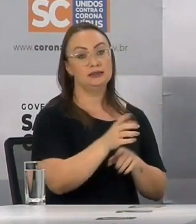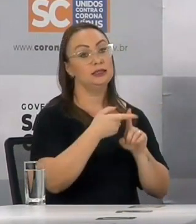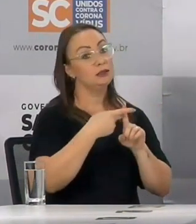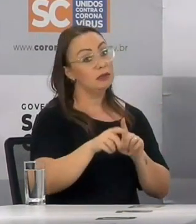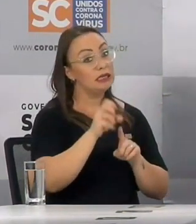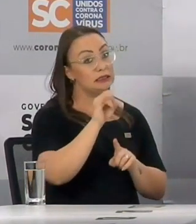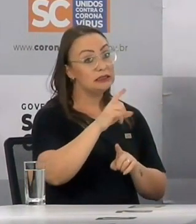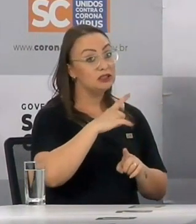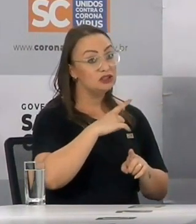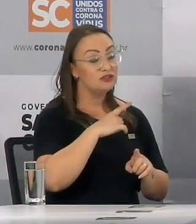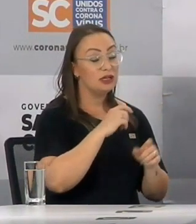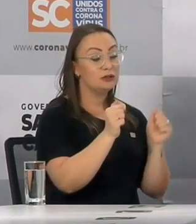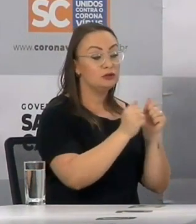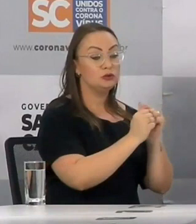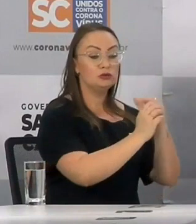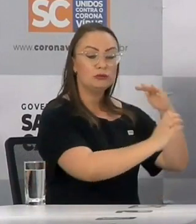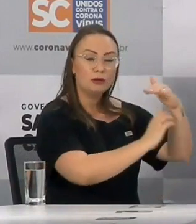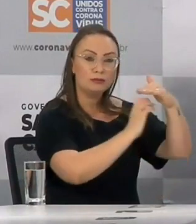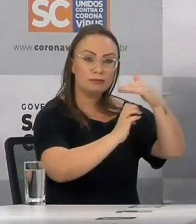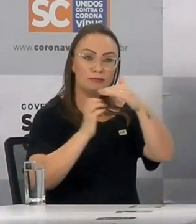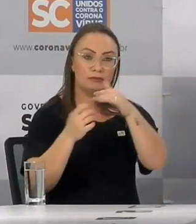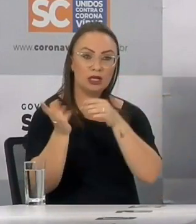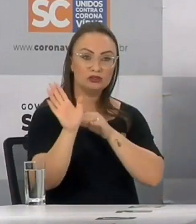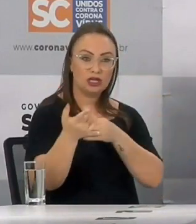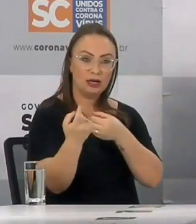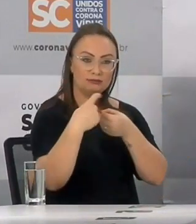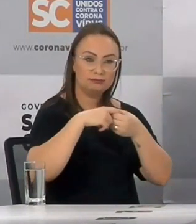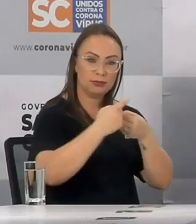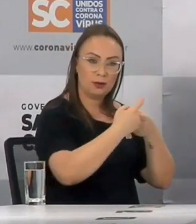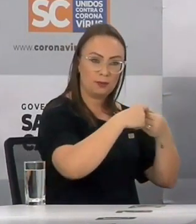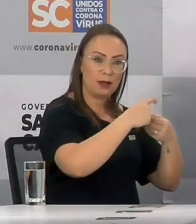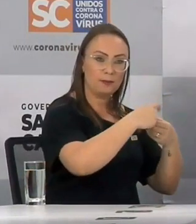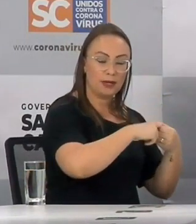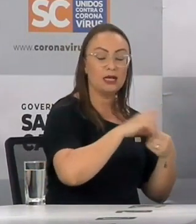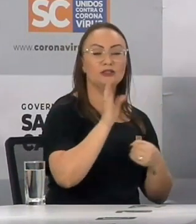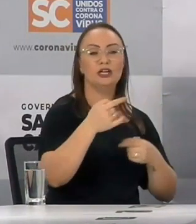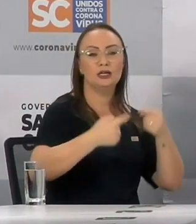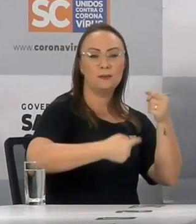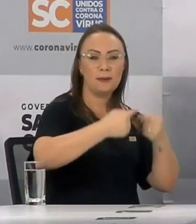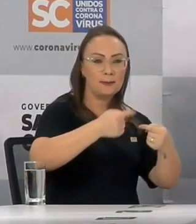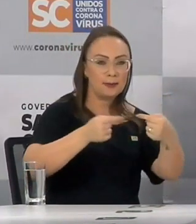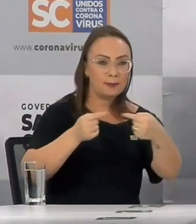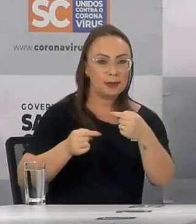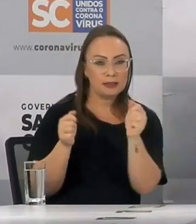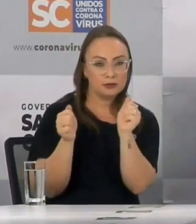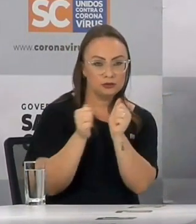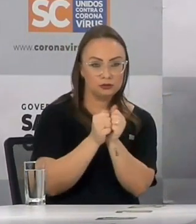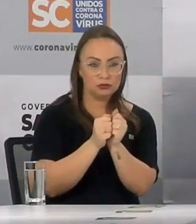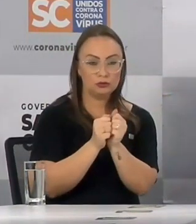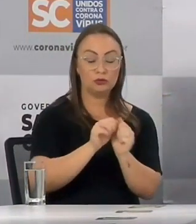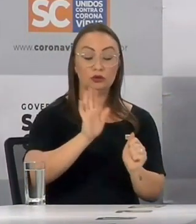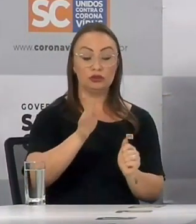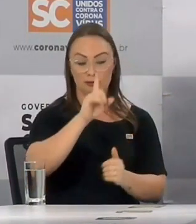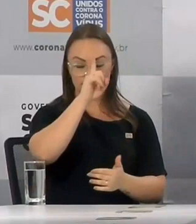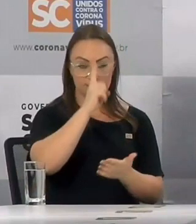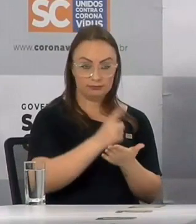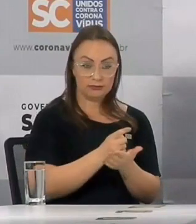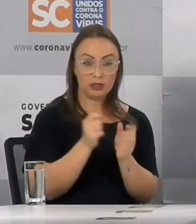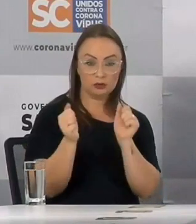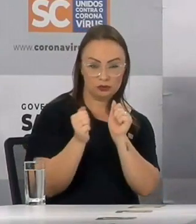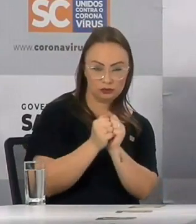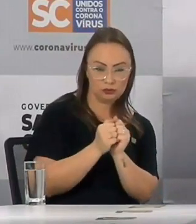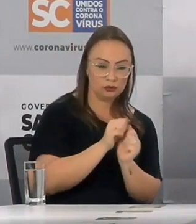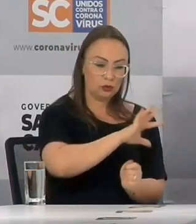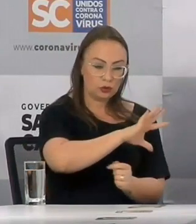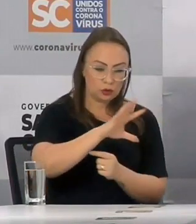com setor representado a proposta inclusive ela é discutida de batida com o próprio setor produtivo que encaminha faz um